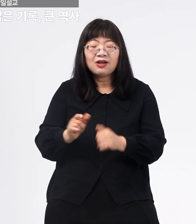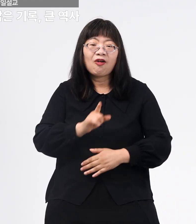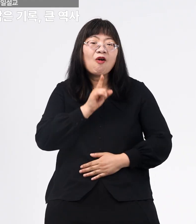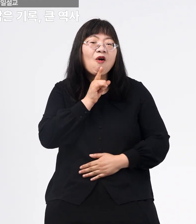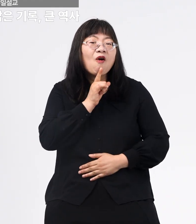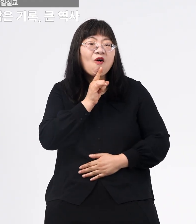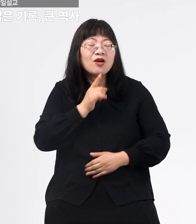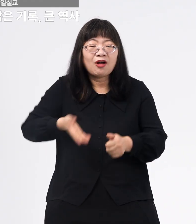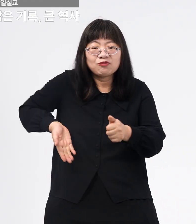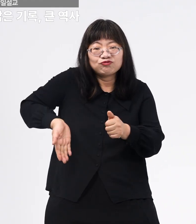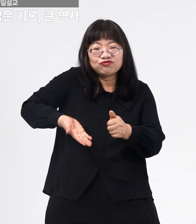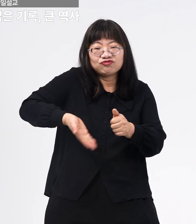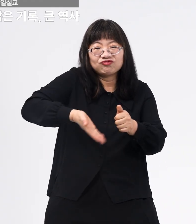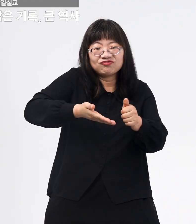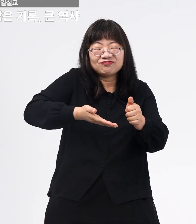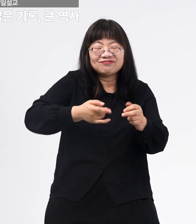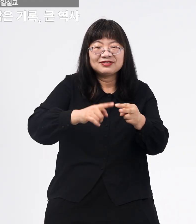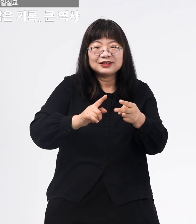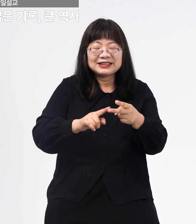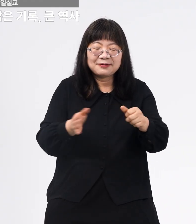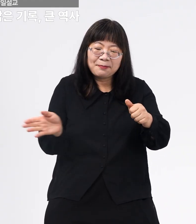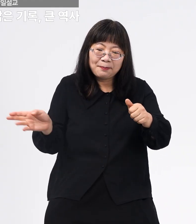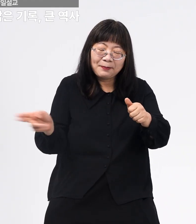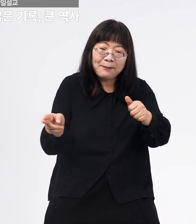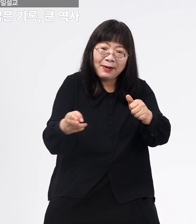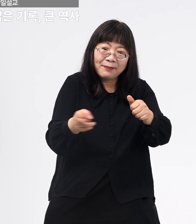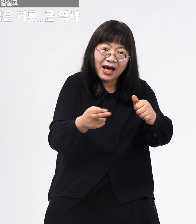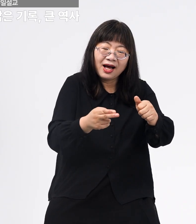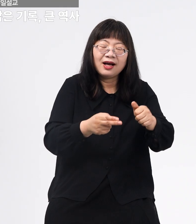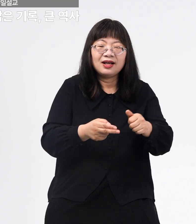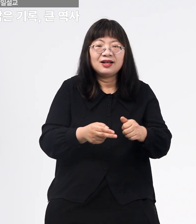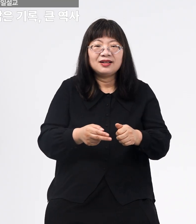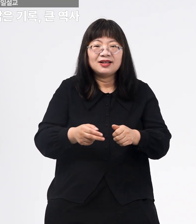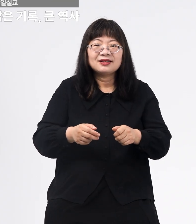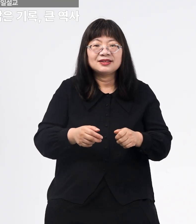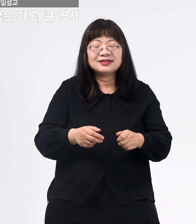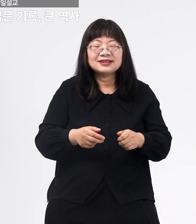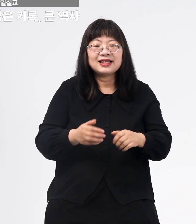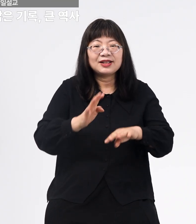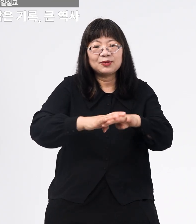엉덩이를 툭툭 건드리거나 때리면서